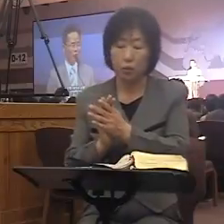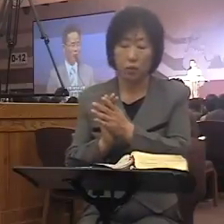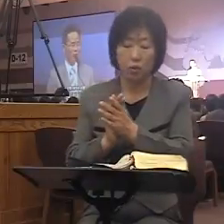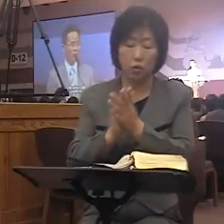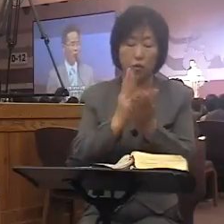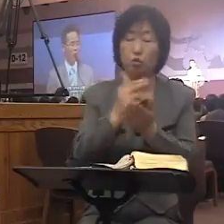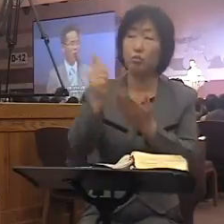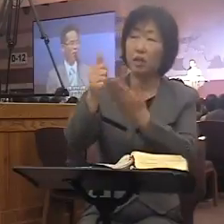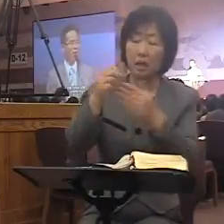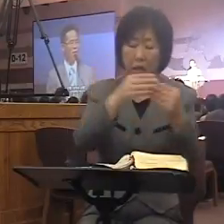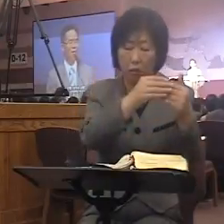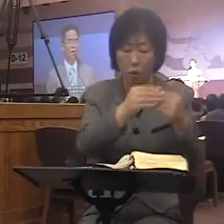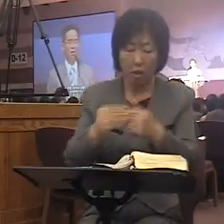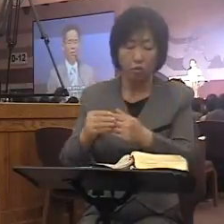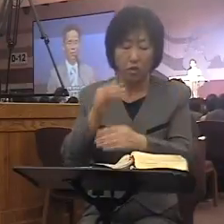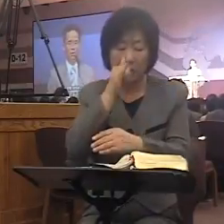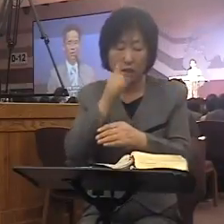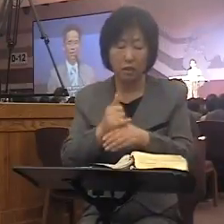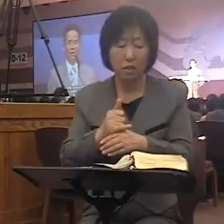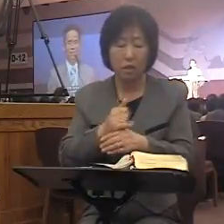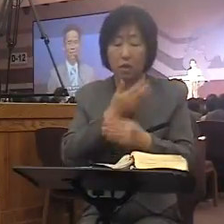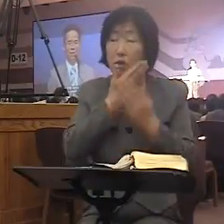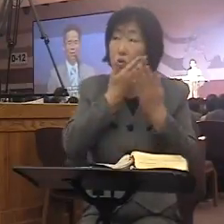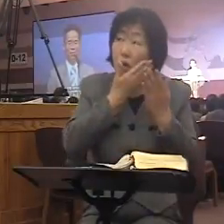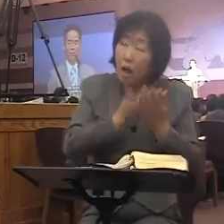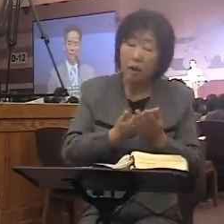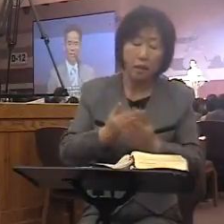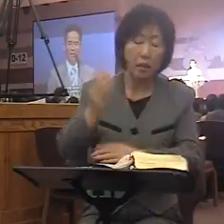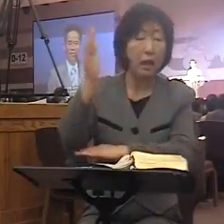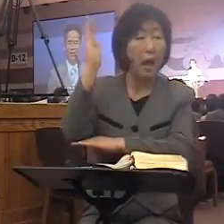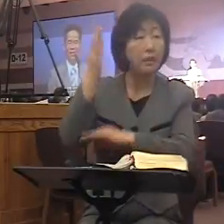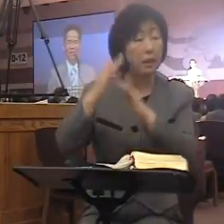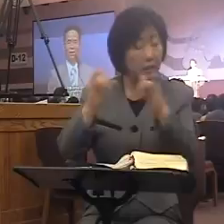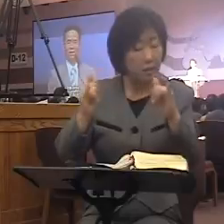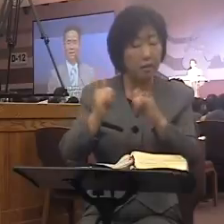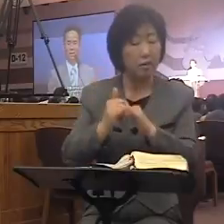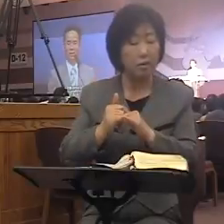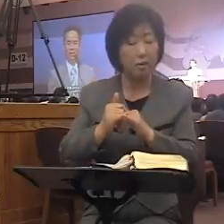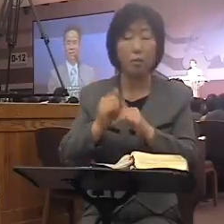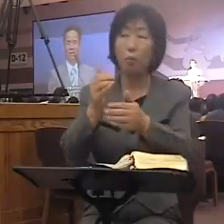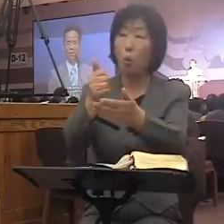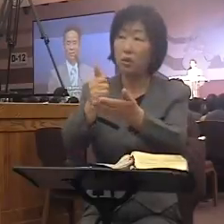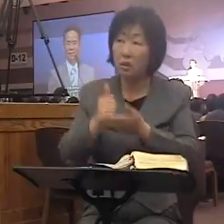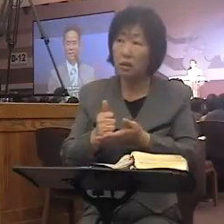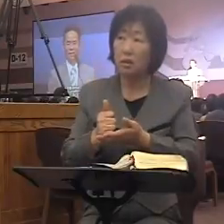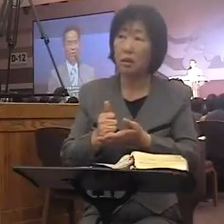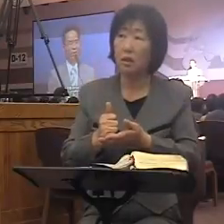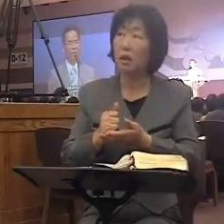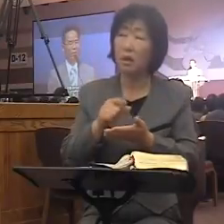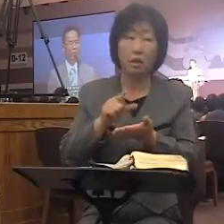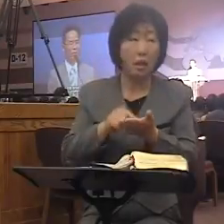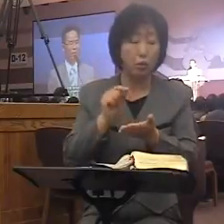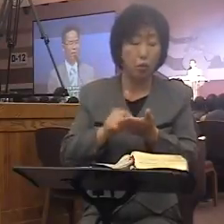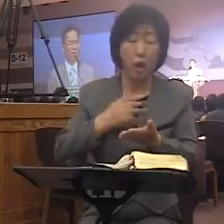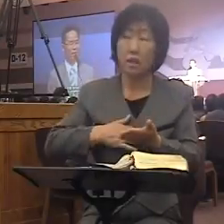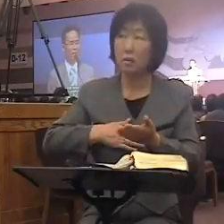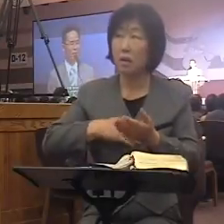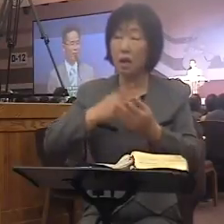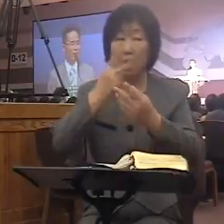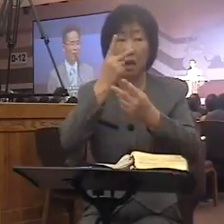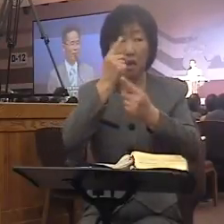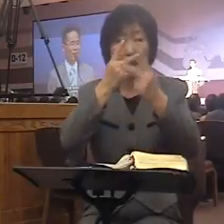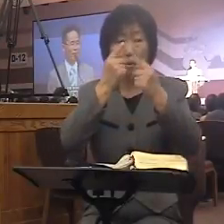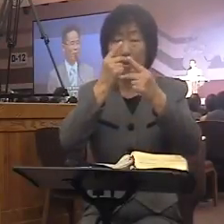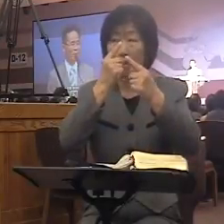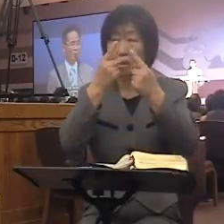알 수가 없습니다. 참 귀한 강사님 모시는데 여러분 궁금하시죠? 대충 아시겠지만 우리 영상으로 강사님